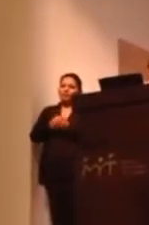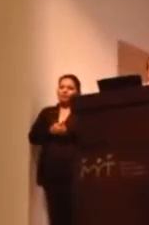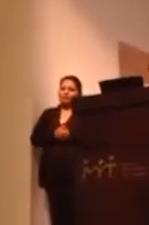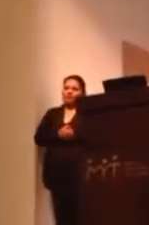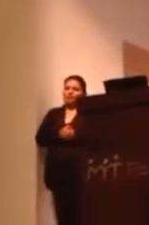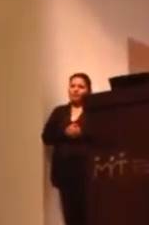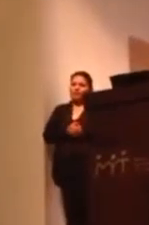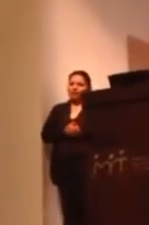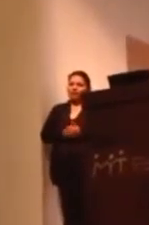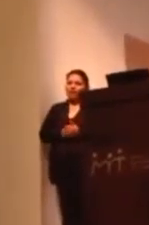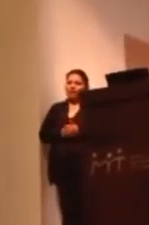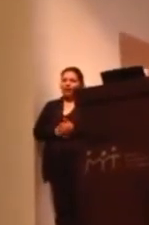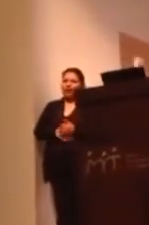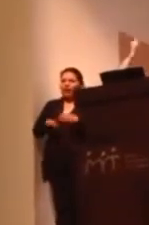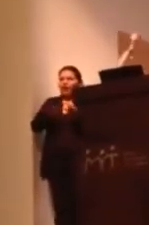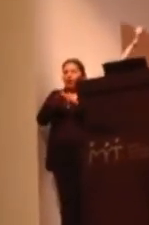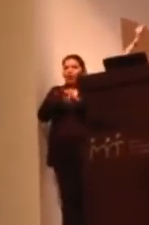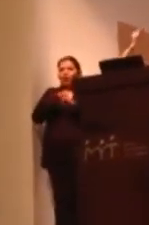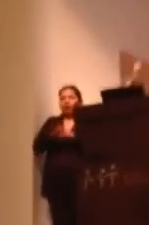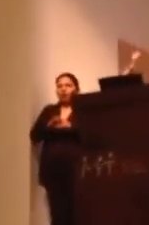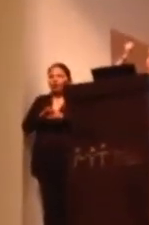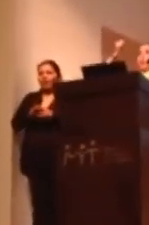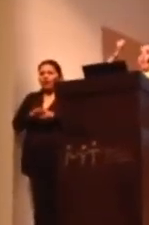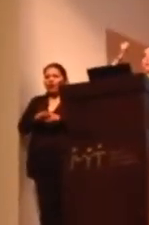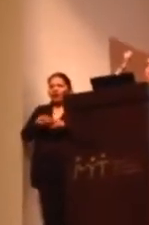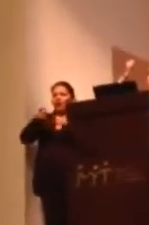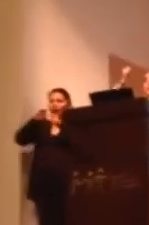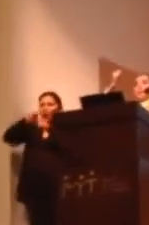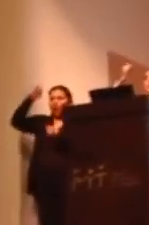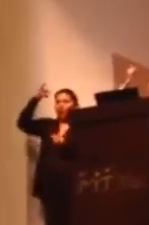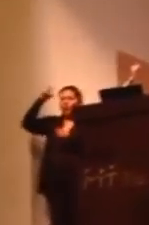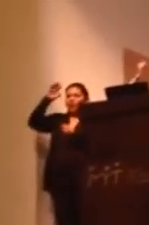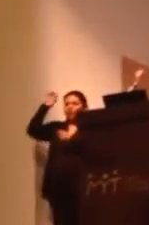O sea, como estampita, ¿no? O sea, con su globito.